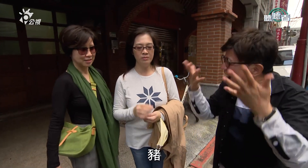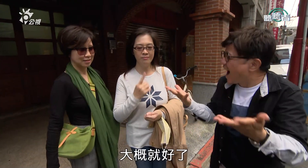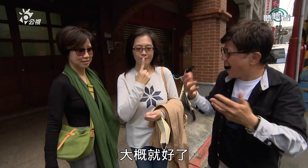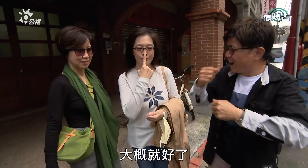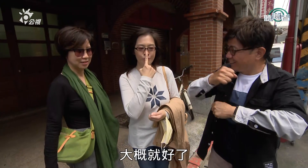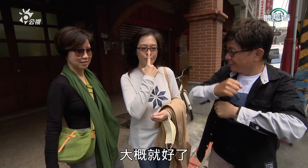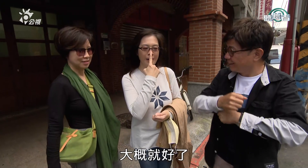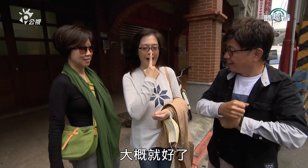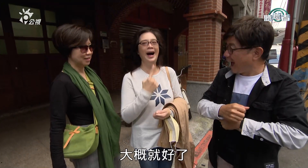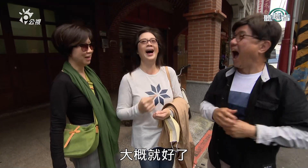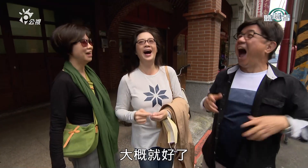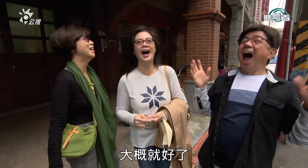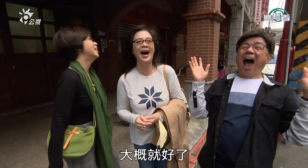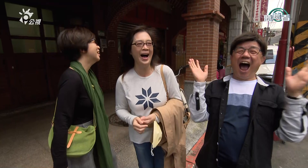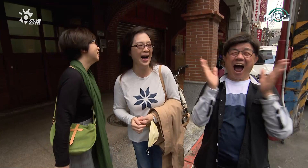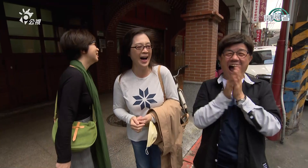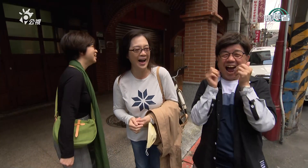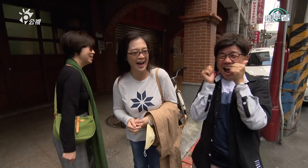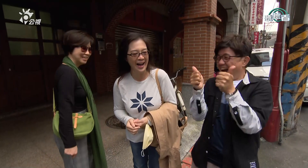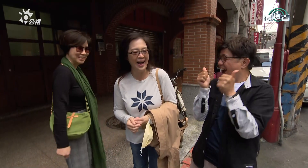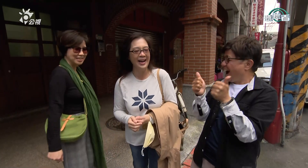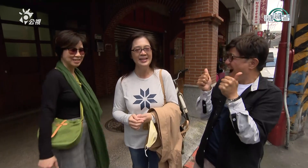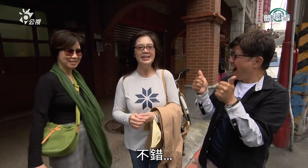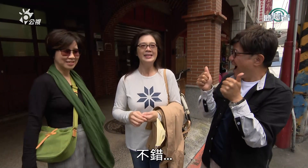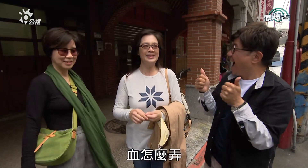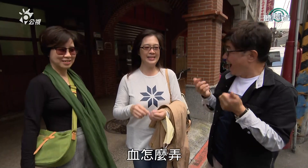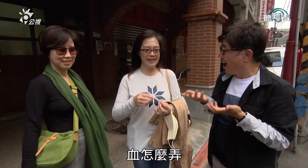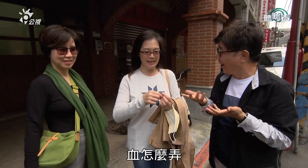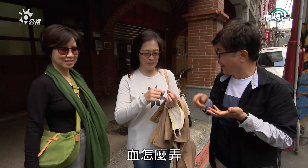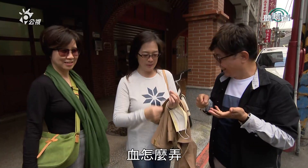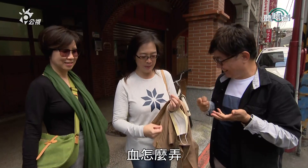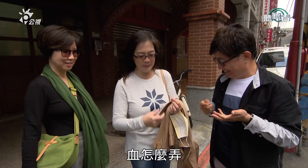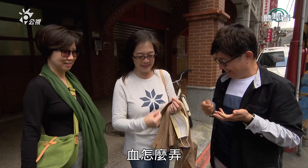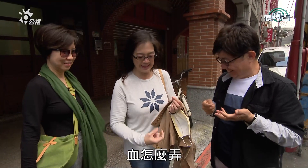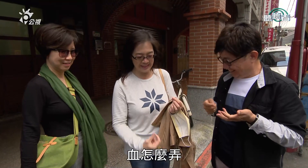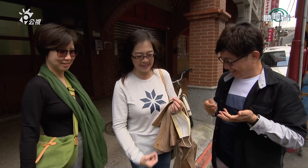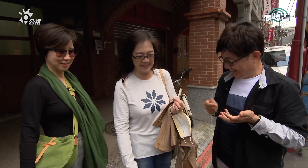大概就好了。 当然， 哎，不错不错， 怎么弄？ 哎， 然